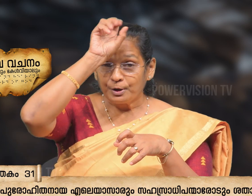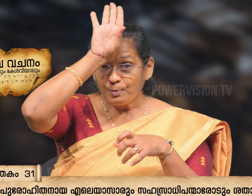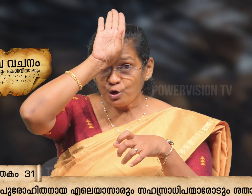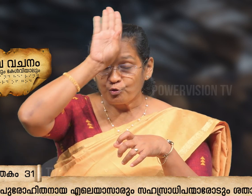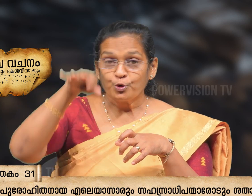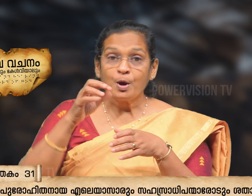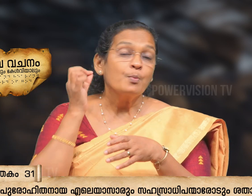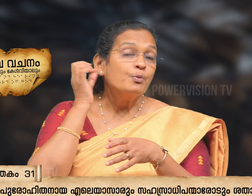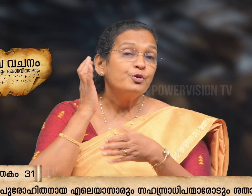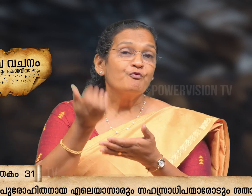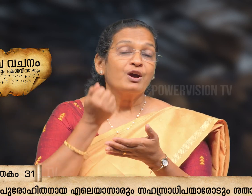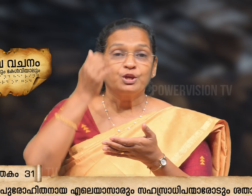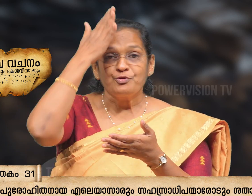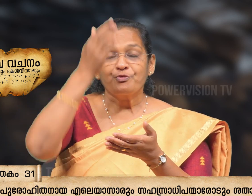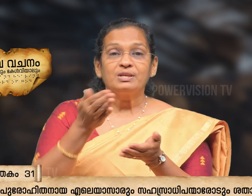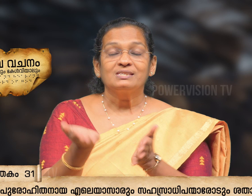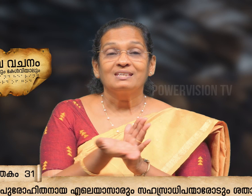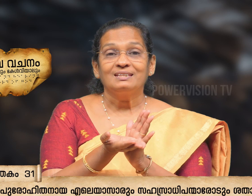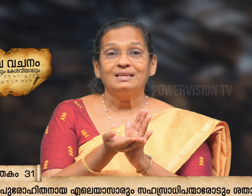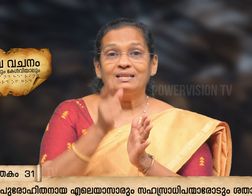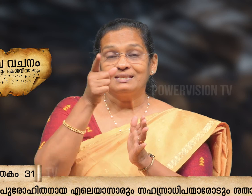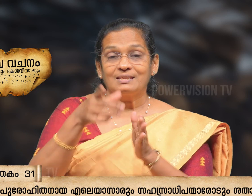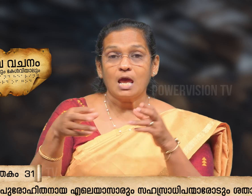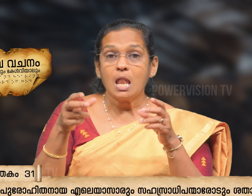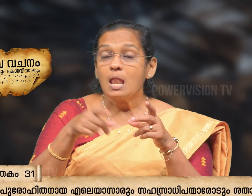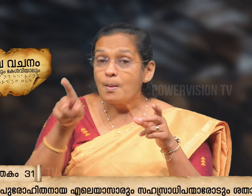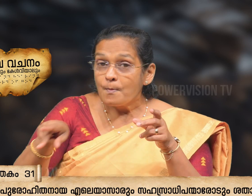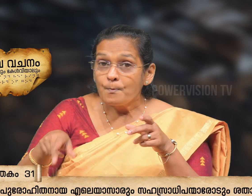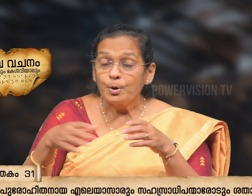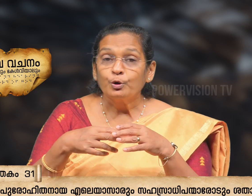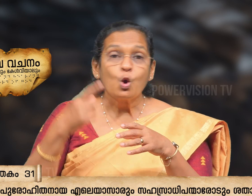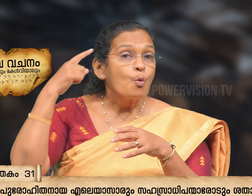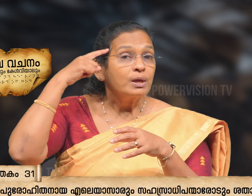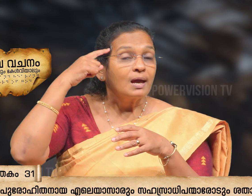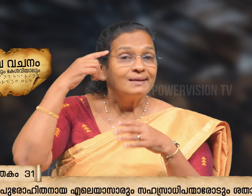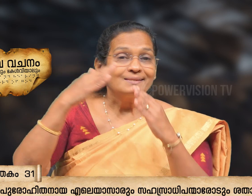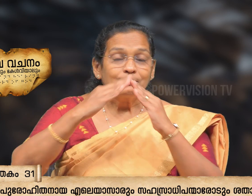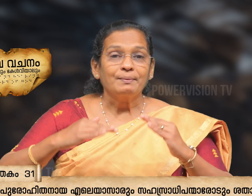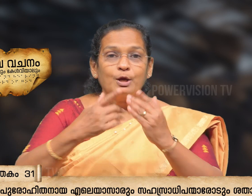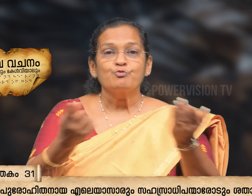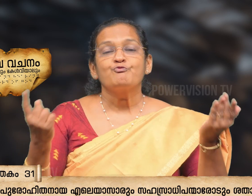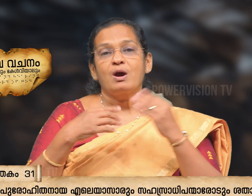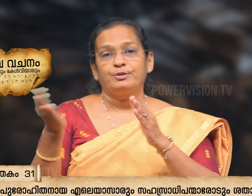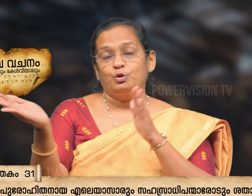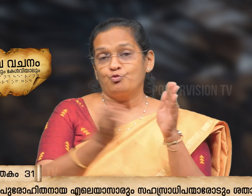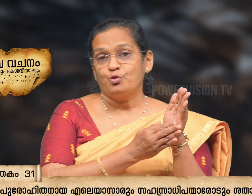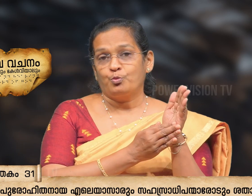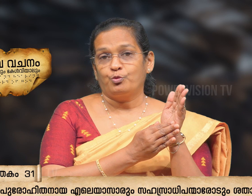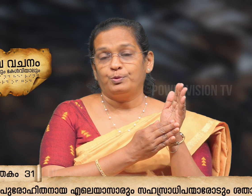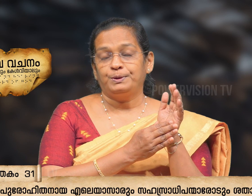പൊന്നു വാങ്ങി യഹോവയുടെ സന്നിധിയിൽ ഇസ്രയേൽ മക്കളുടെ ഓർമ്മയ്ക്കായി സമാഗമന കൂടാരത്തിൽ കൊണ്ടുപോയി.